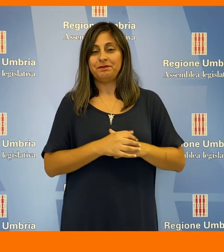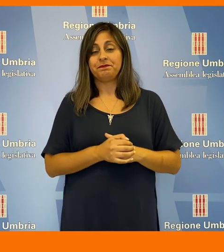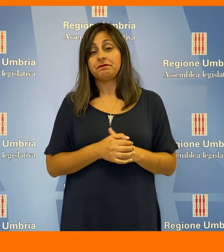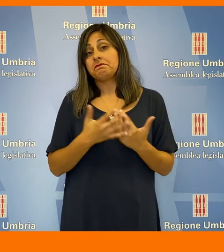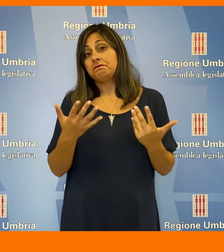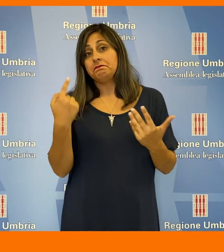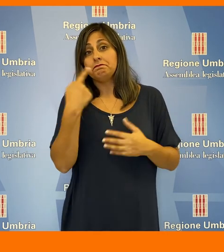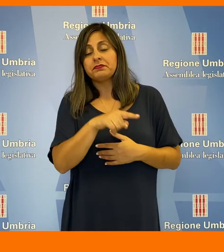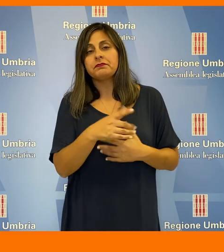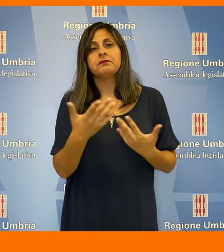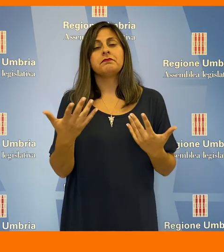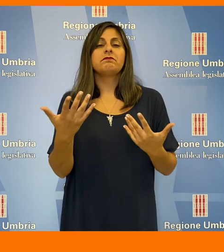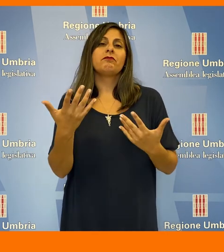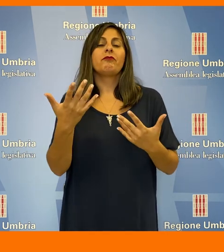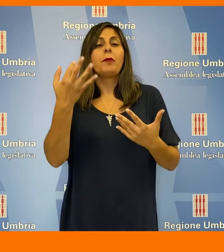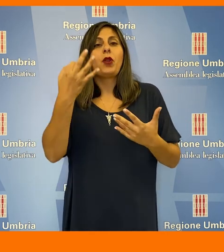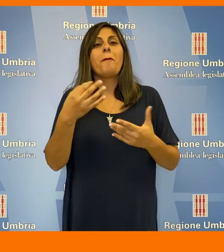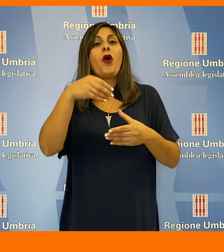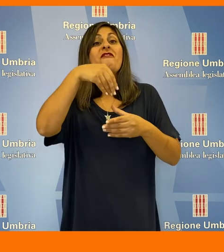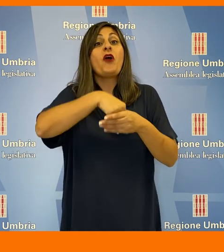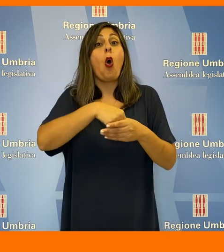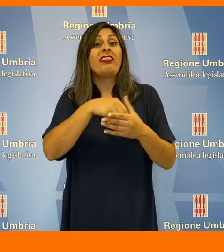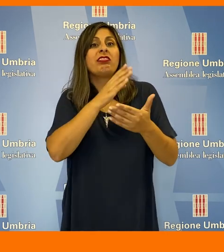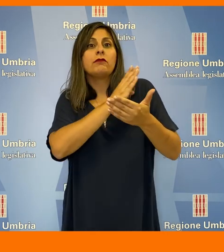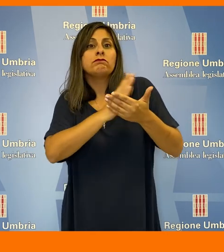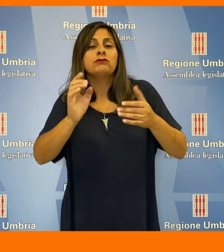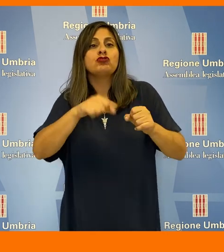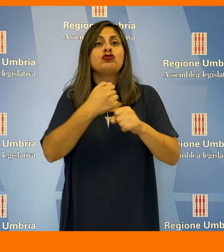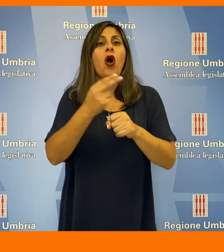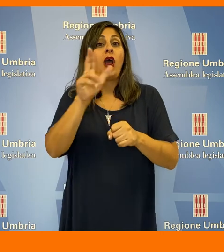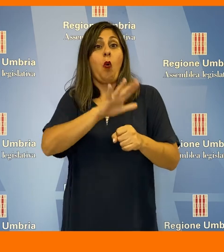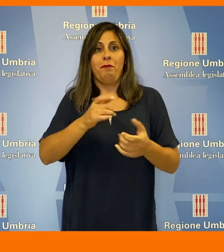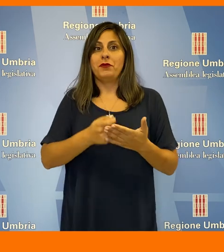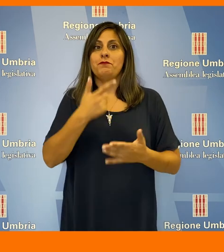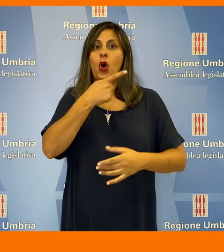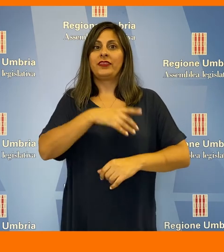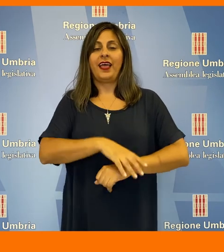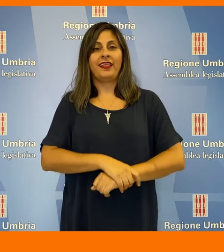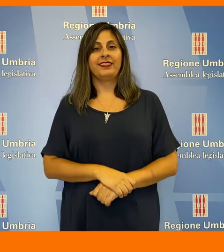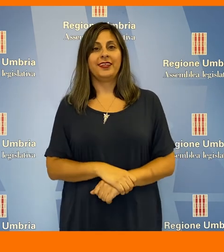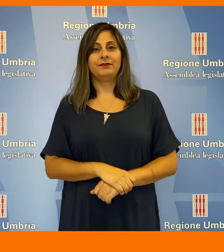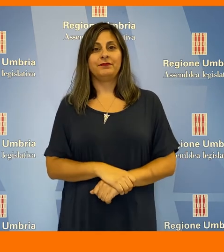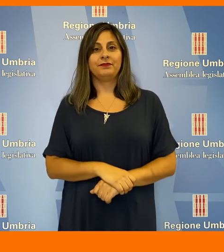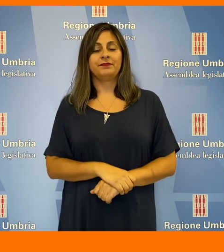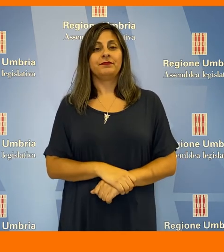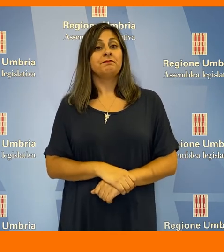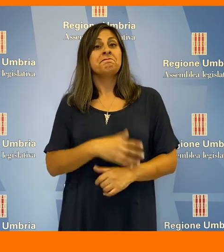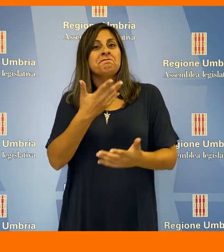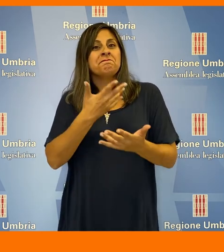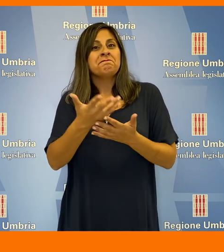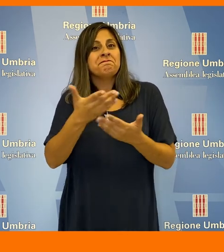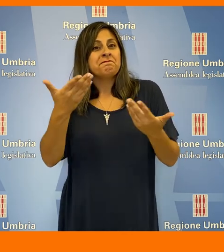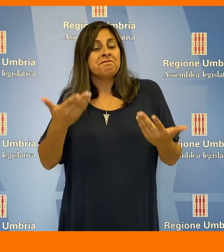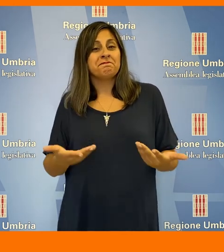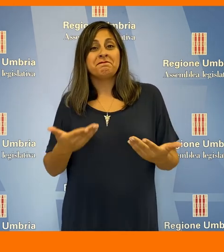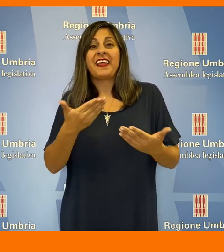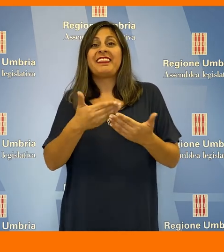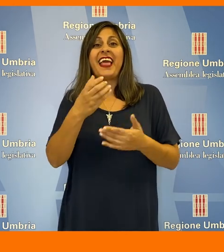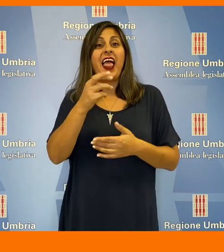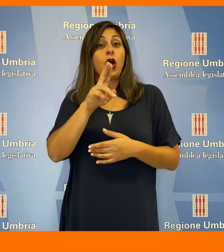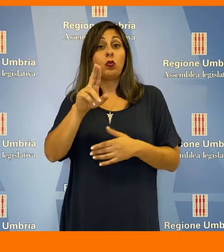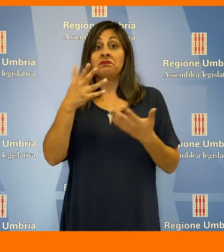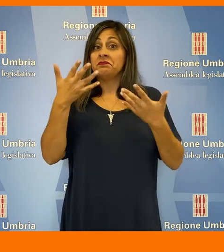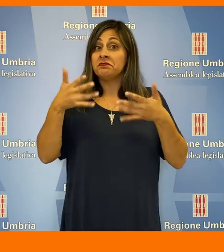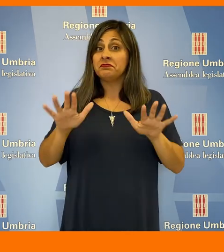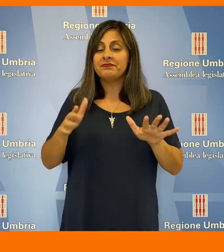Quindi si tratta di una fonte importante per la storia dell'Umbria. Anche per questa edizione di Telecrew è tutto,